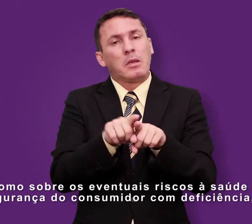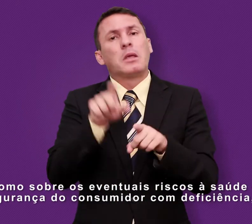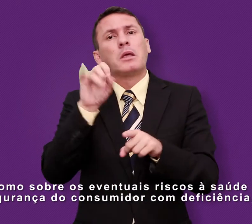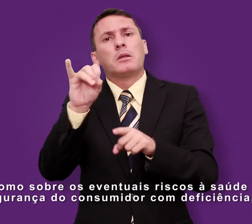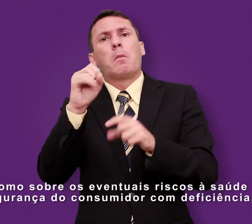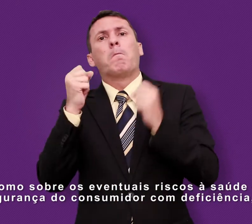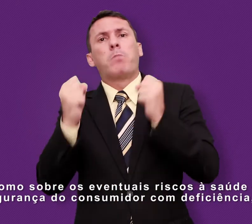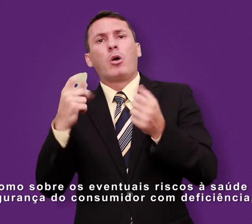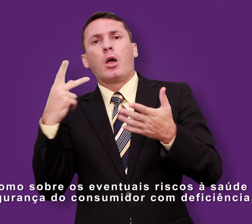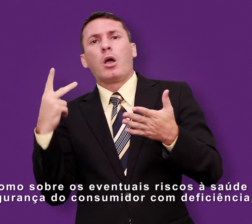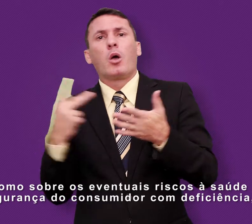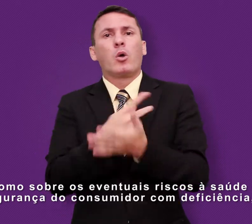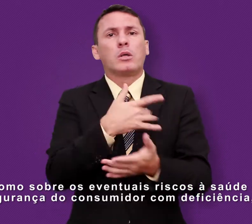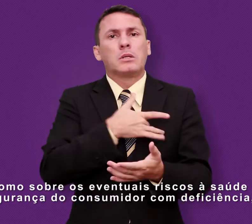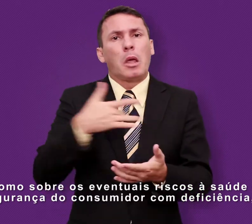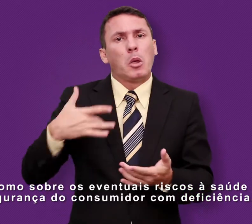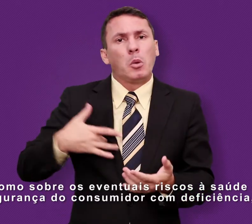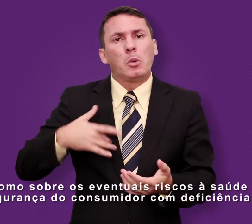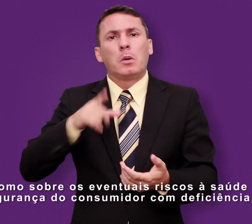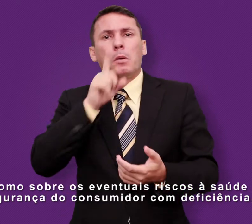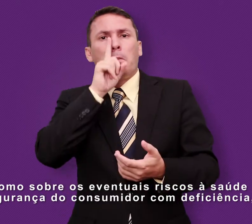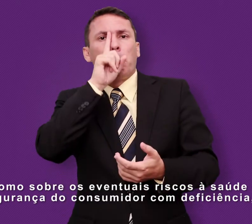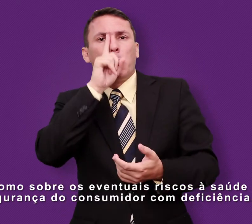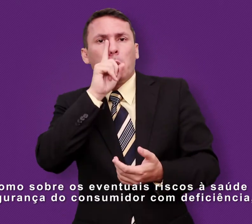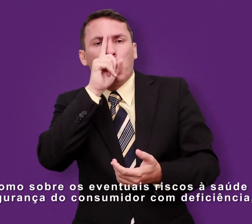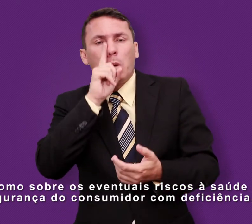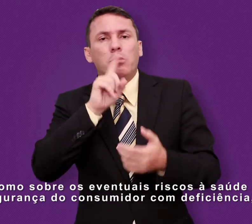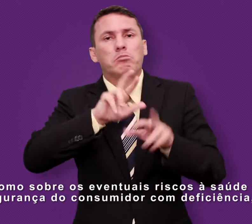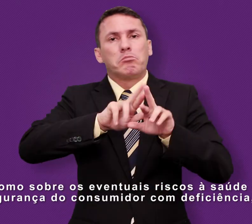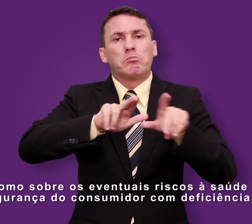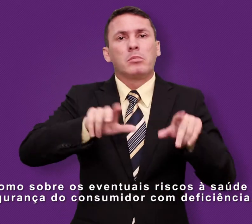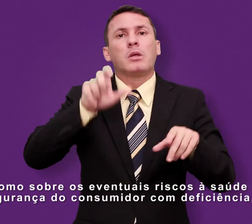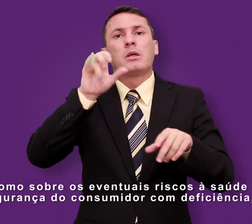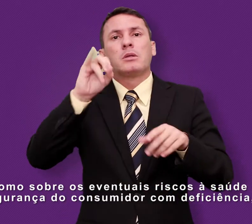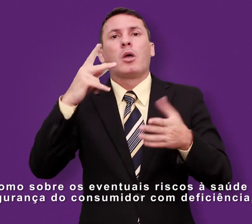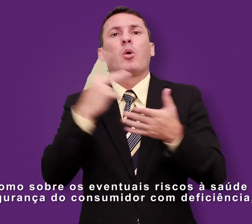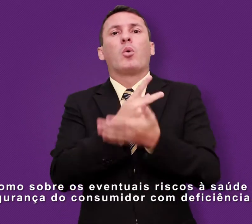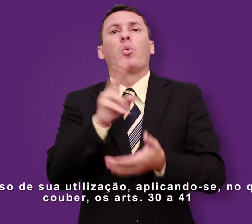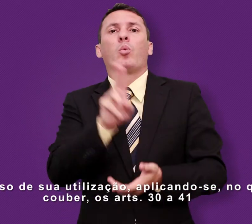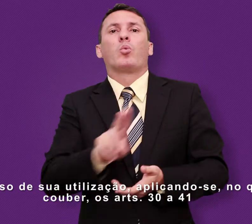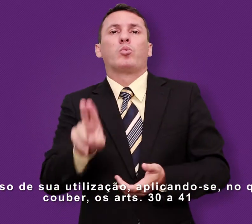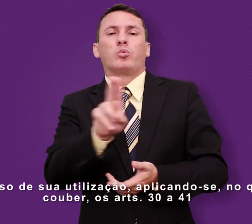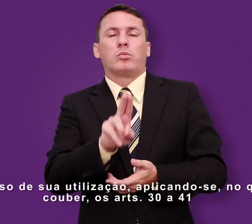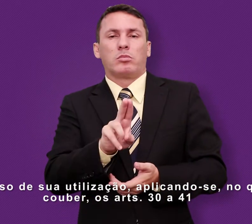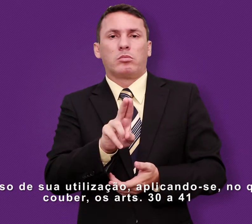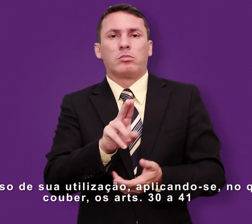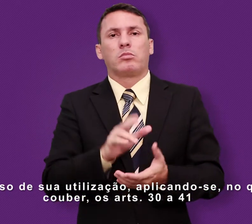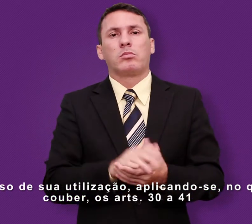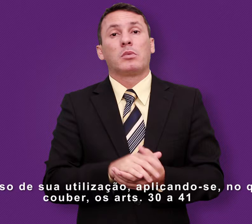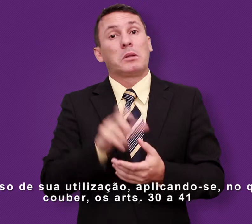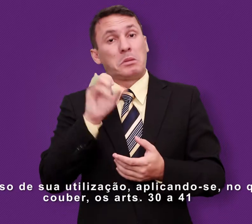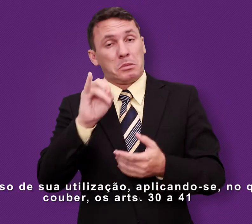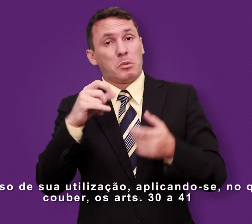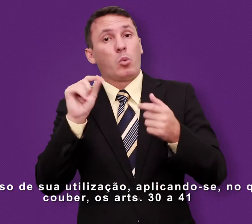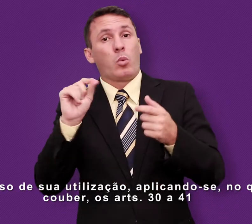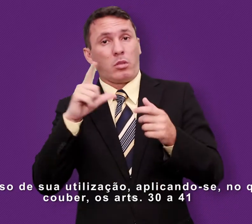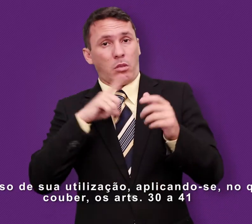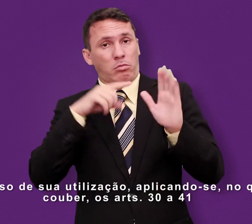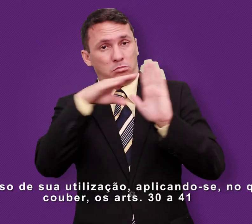sobre os eventuais riscos à saúde e à segurança do consumidor com deficiência em caso de sua utilização, aplicando-se, no